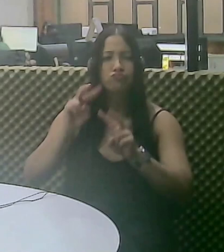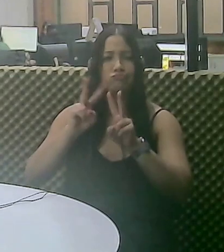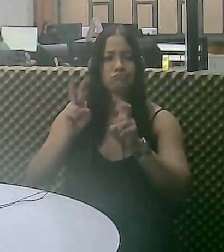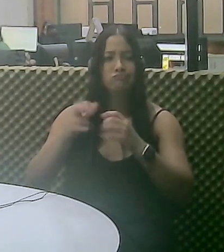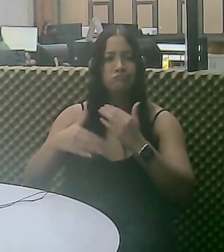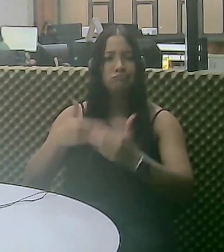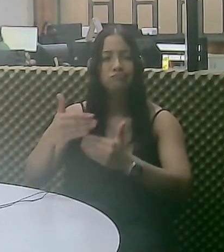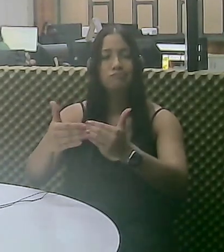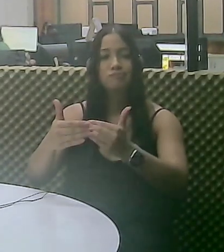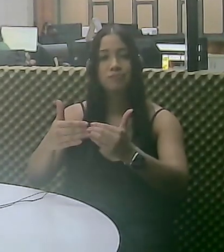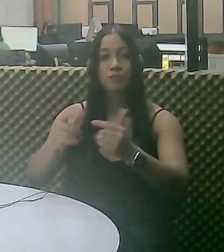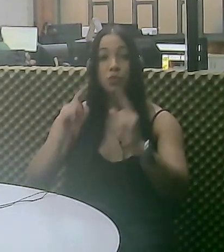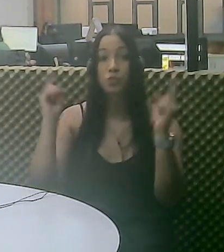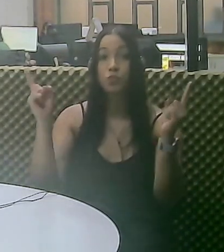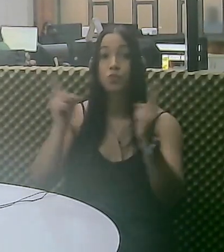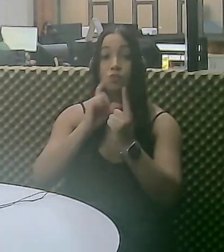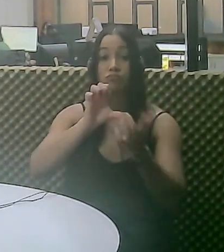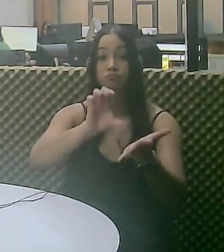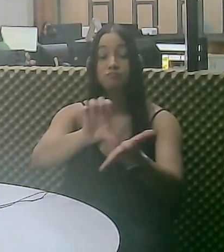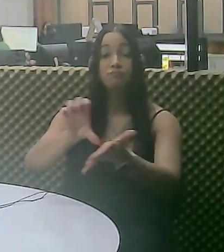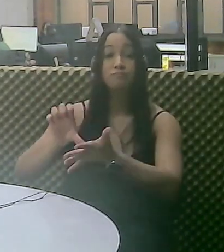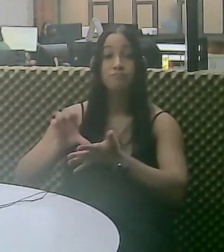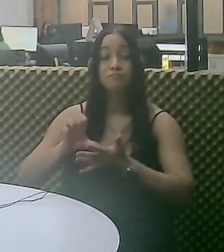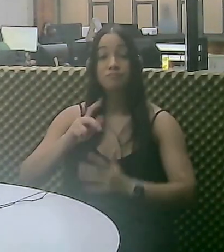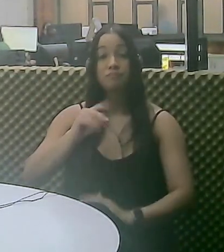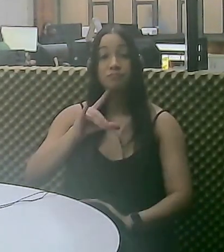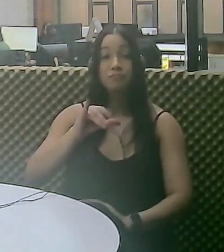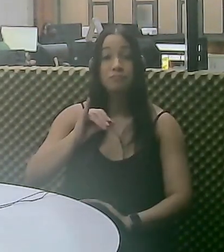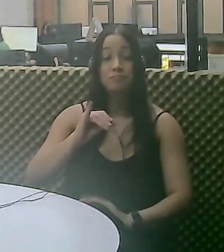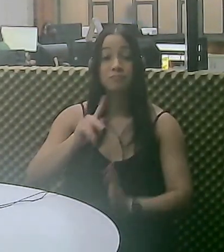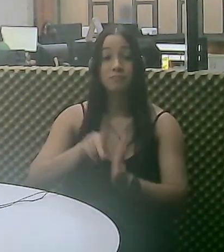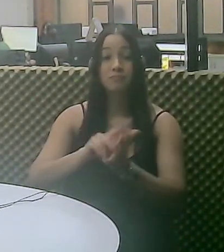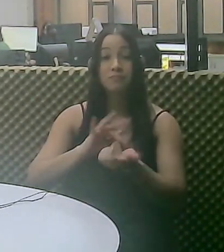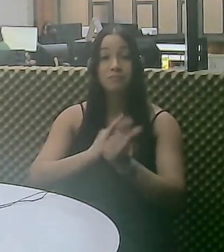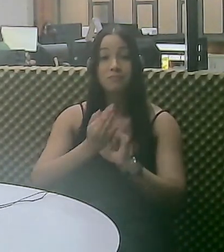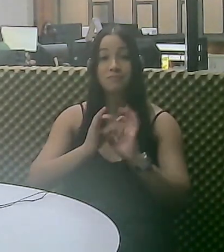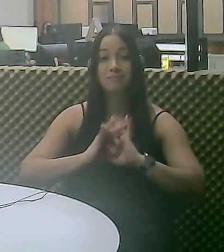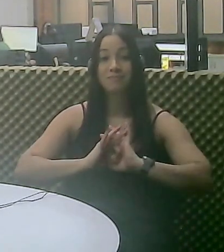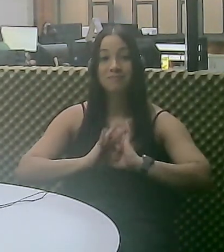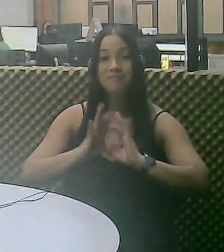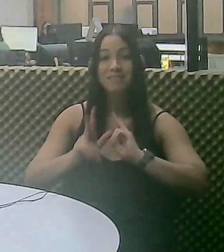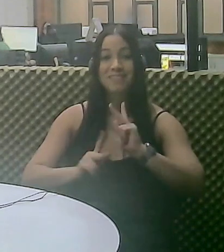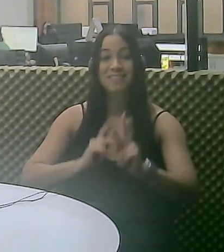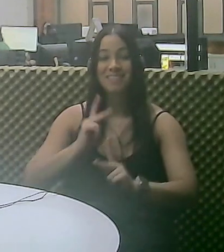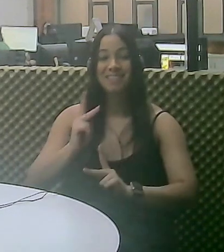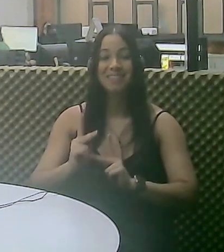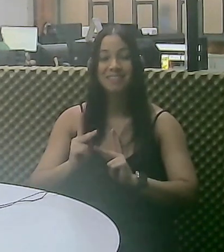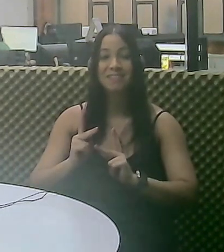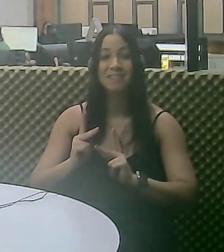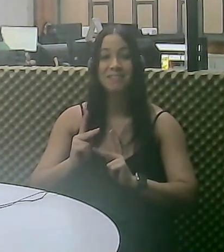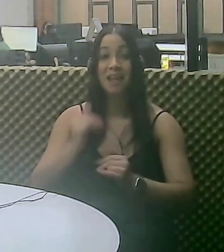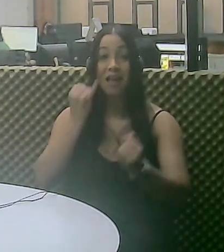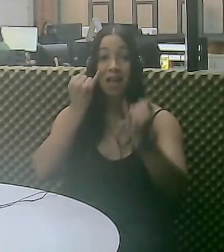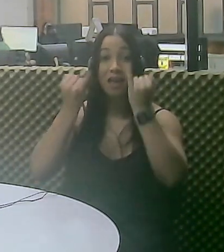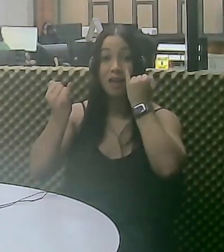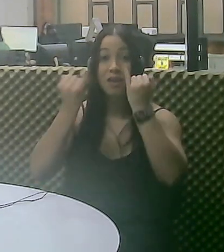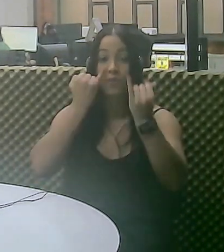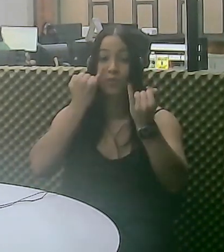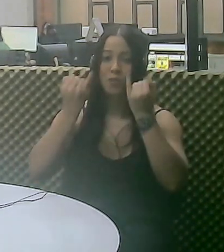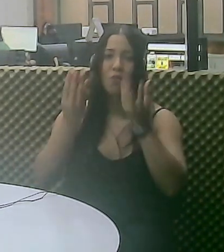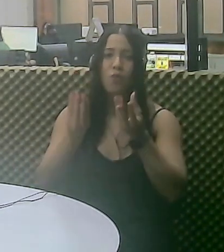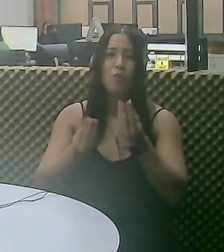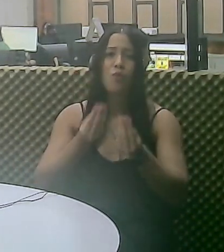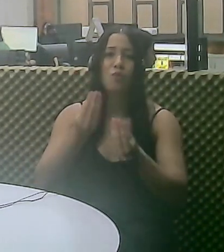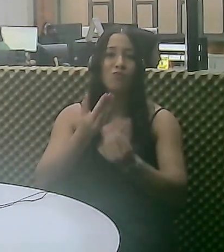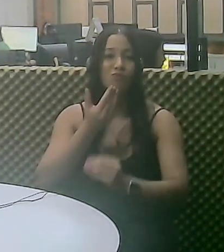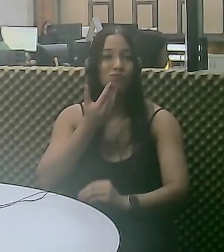ao processo, todos os núcleos e poliesportivos da FUTEL estarão à disposição da população. Mais informações sobre como